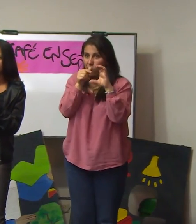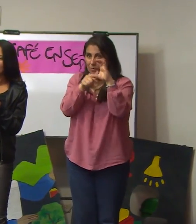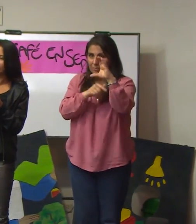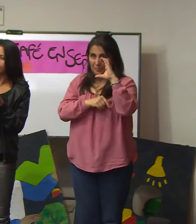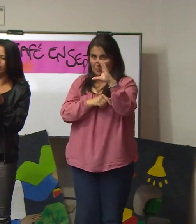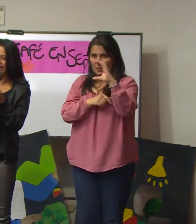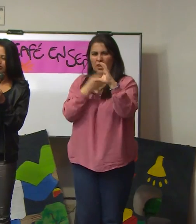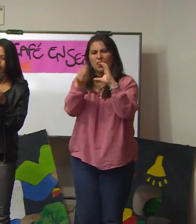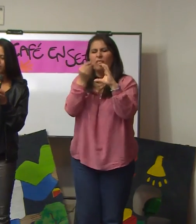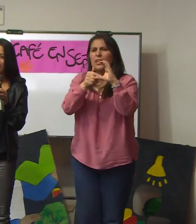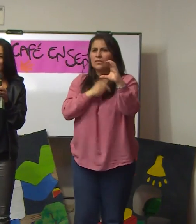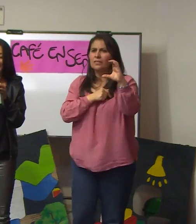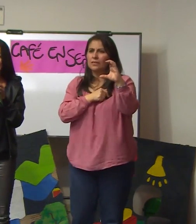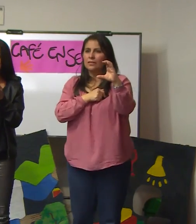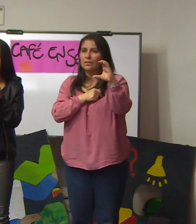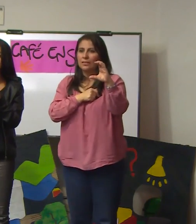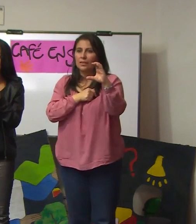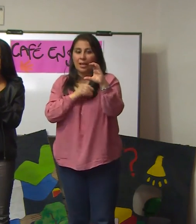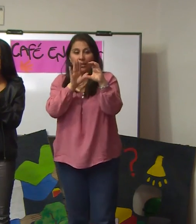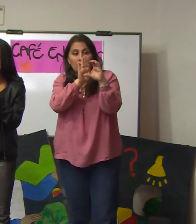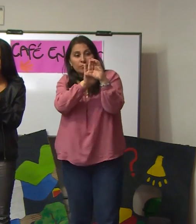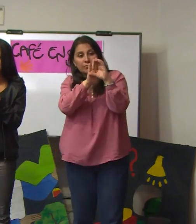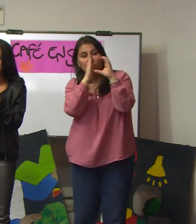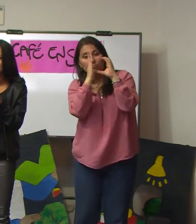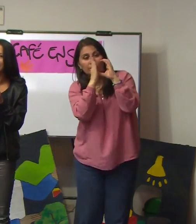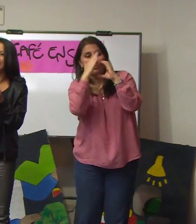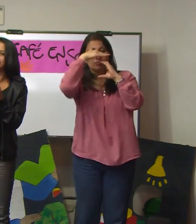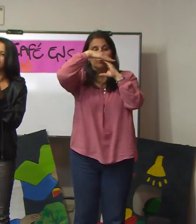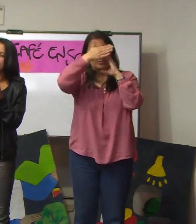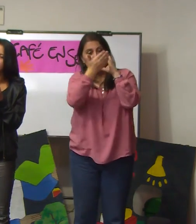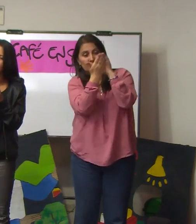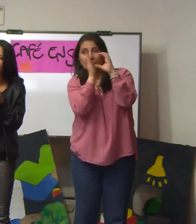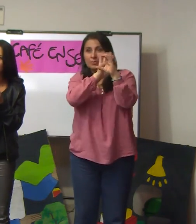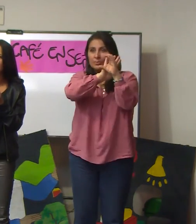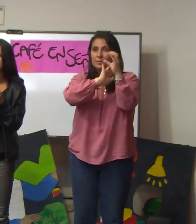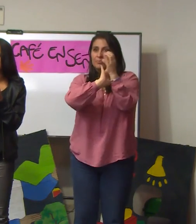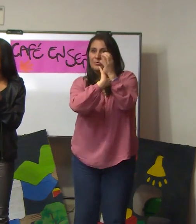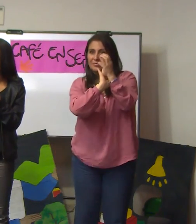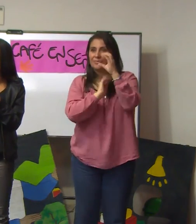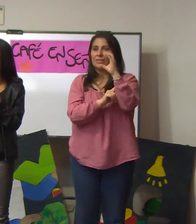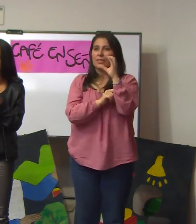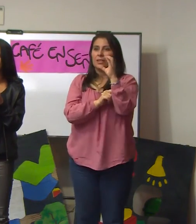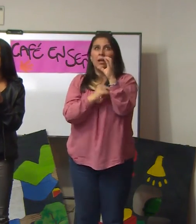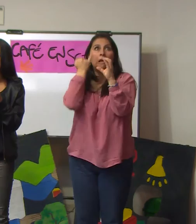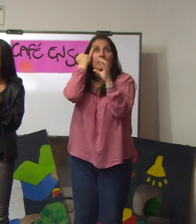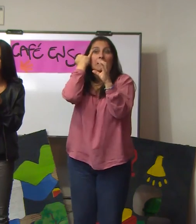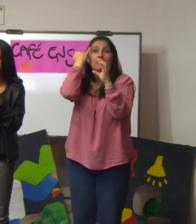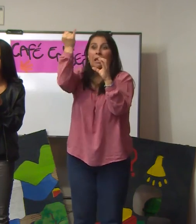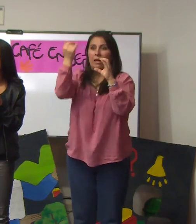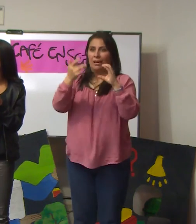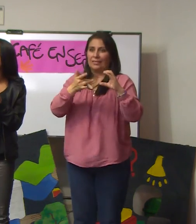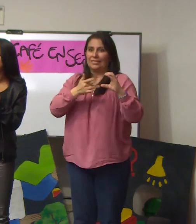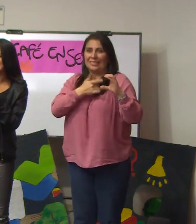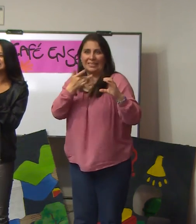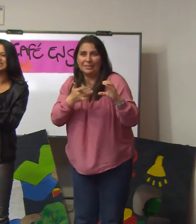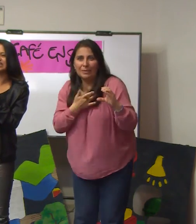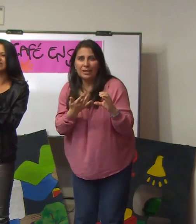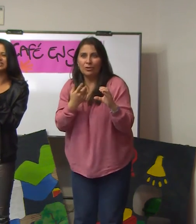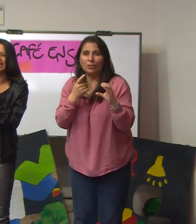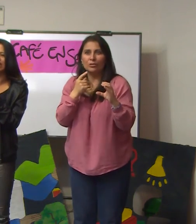el cubo es copiar en las paredes las memorias, ideas o sentimientos que se llevan del